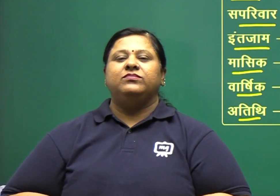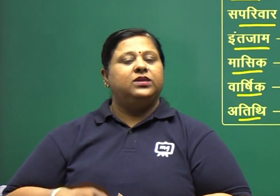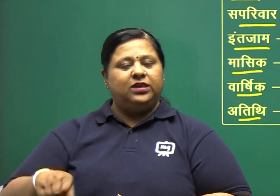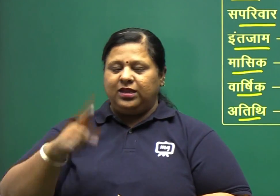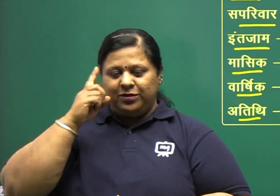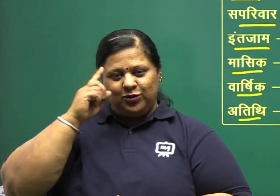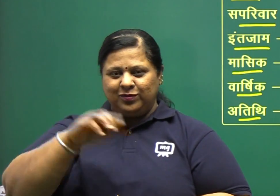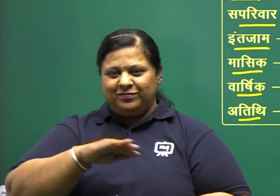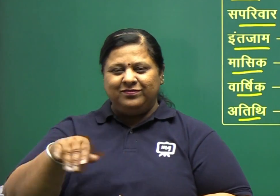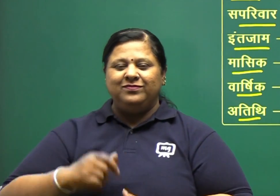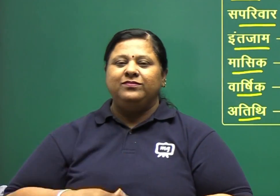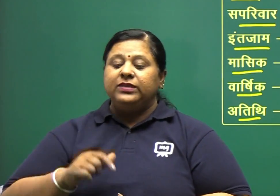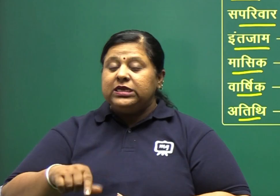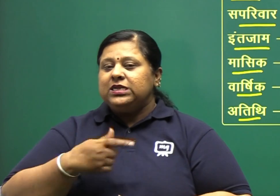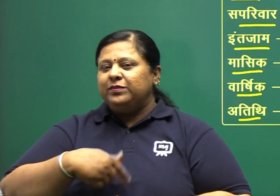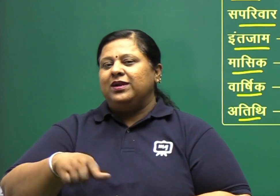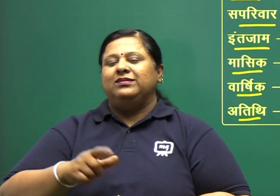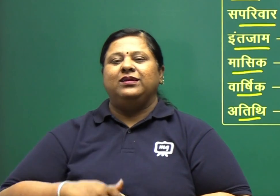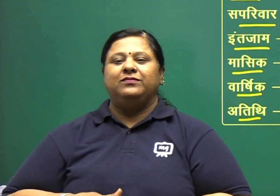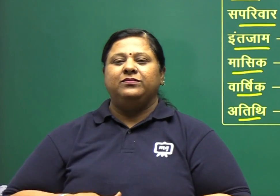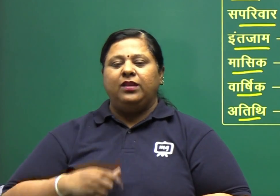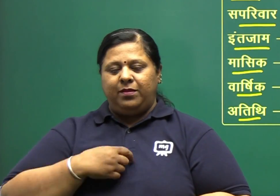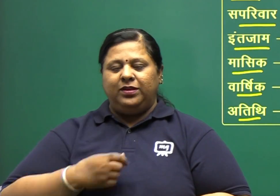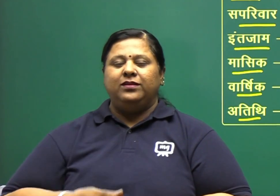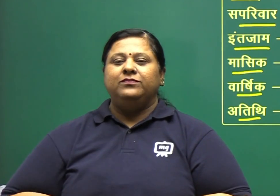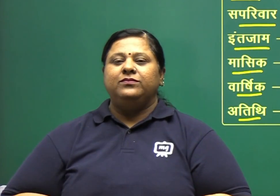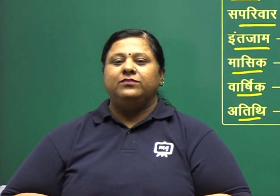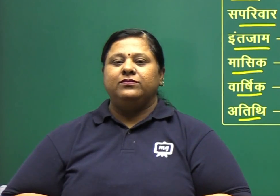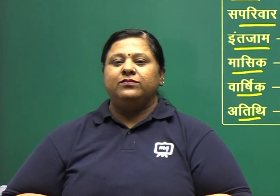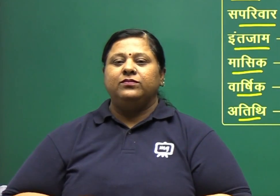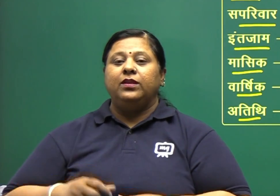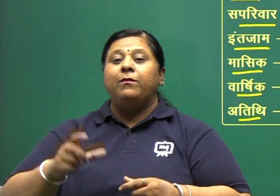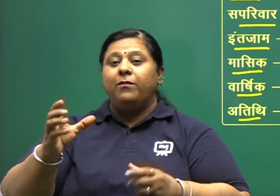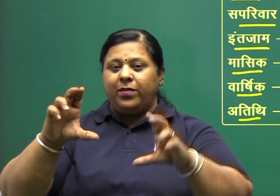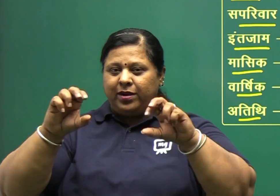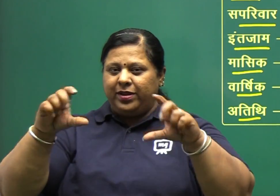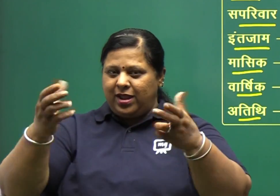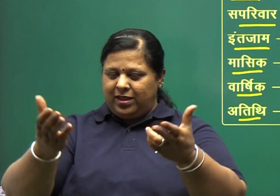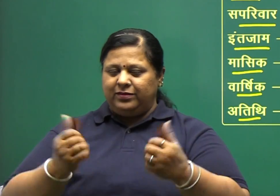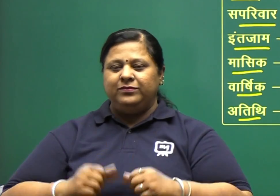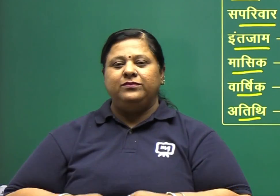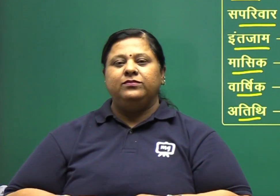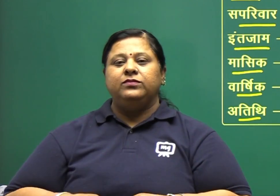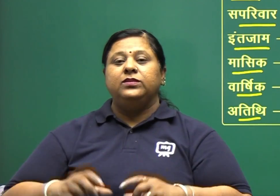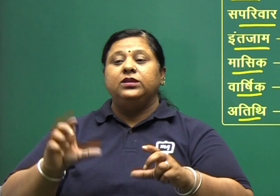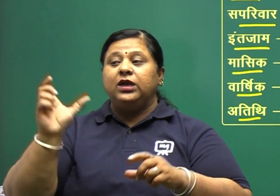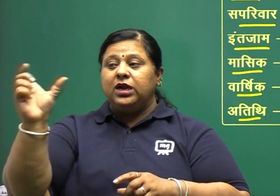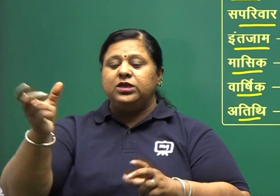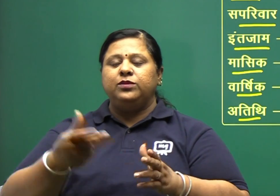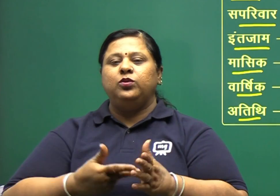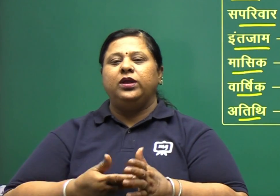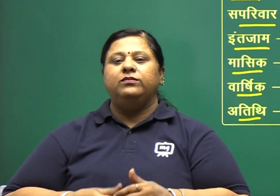ठीक है बच्चों, तो इस प्रकार से हमने पाठ में आए कठिन शब्दों